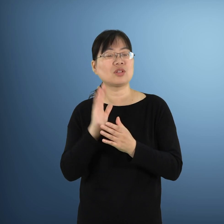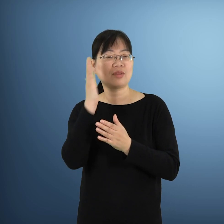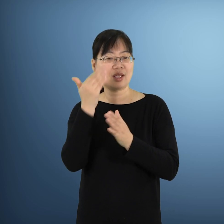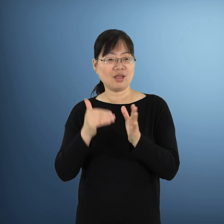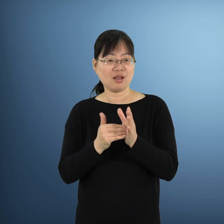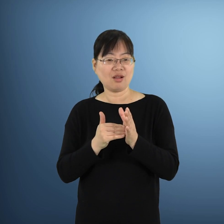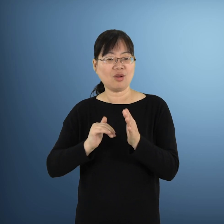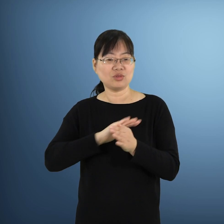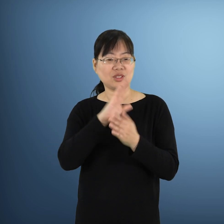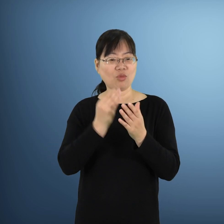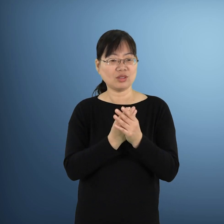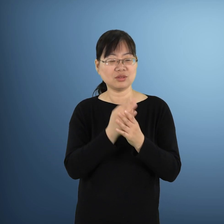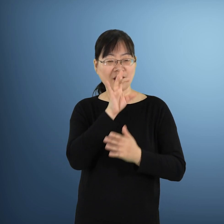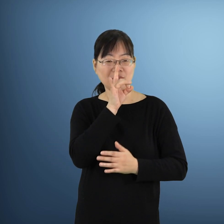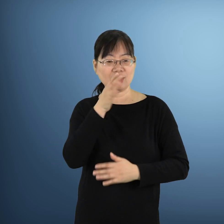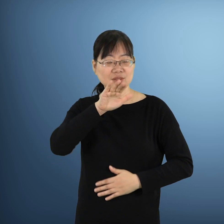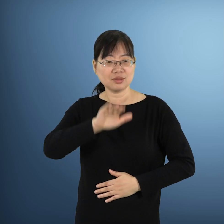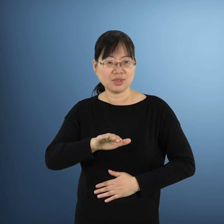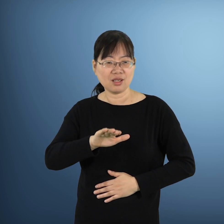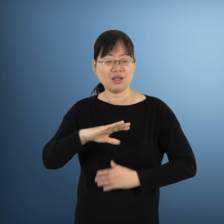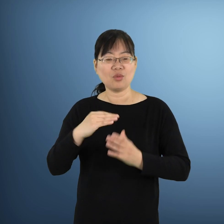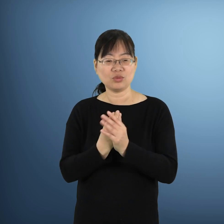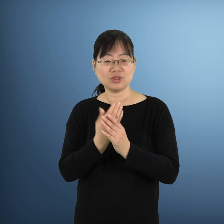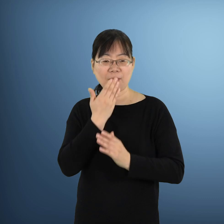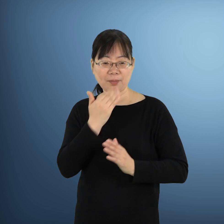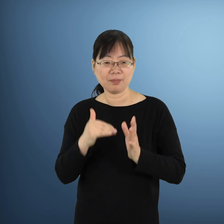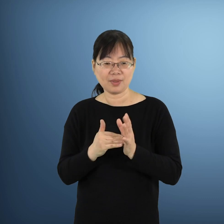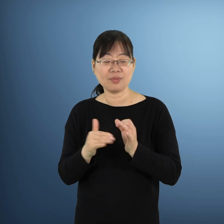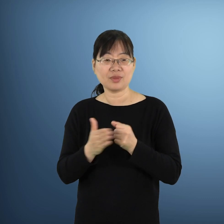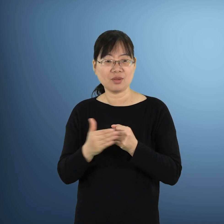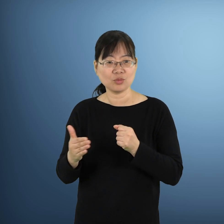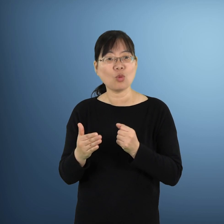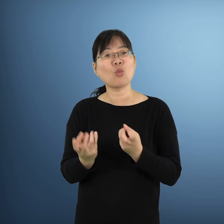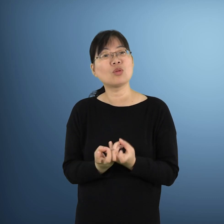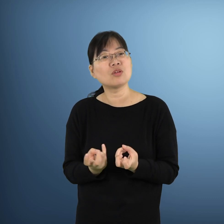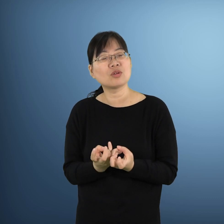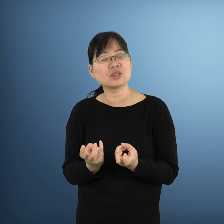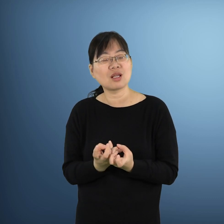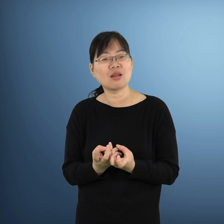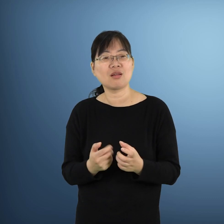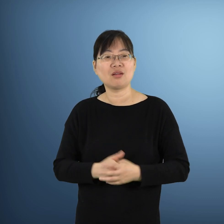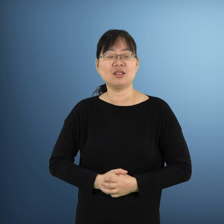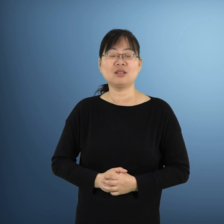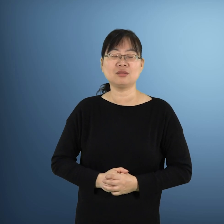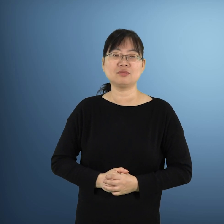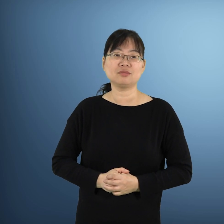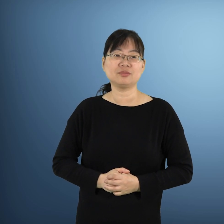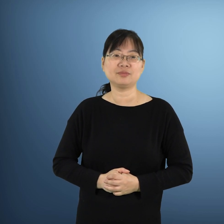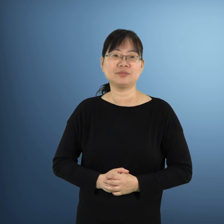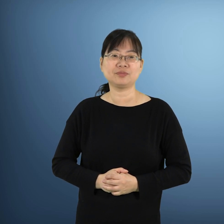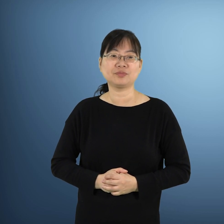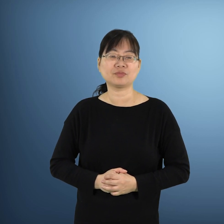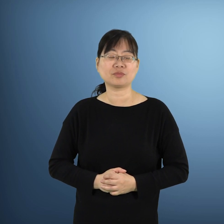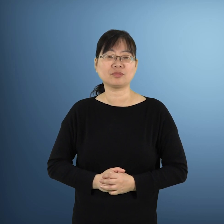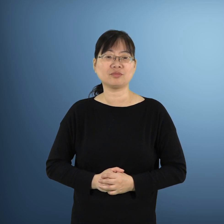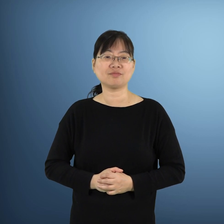온전해지는 거. 우리는 완전해질 수는 없는데 온전해질 수 있어요. 어떻게 온전해집니까?